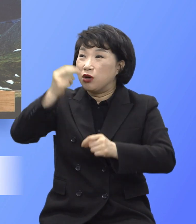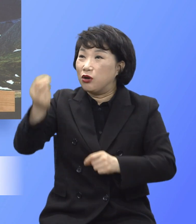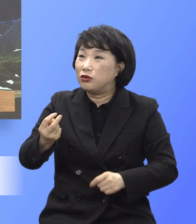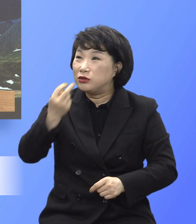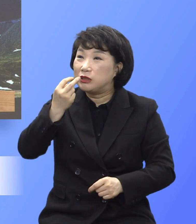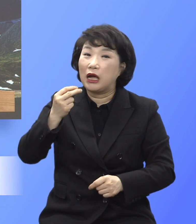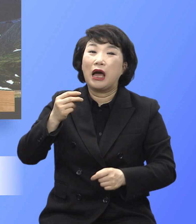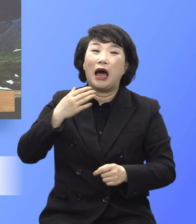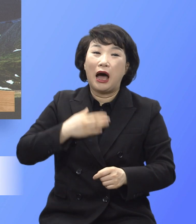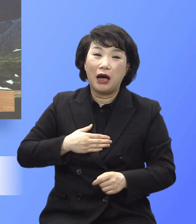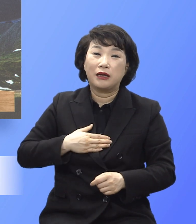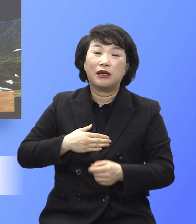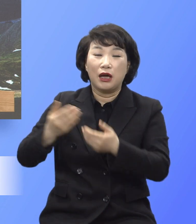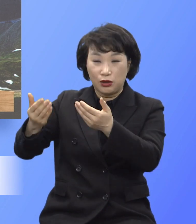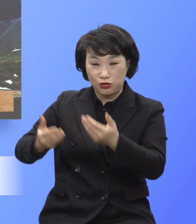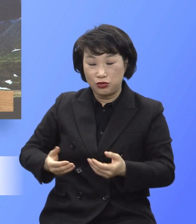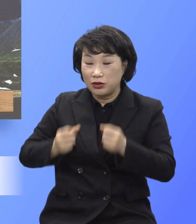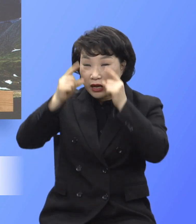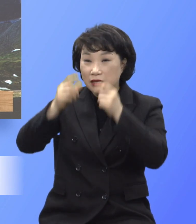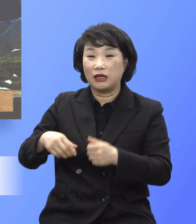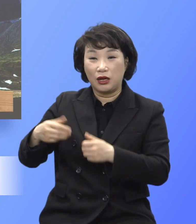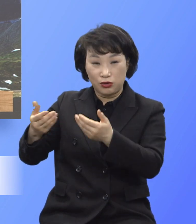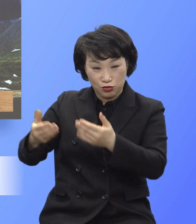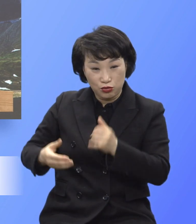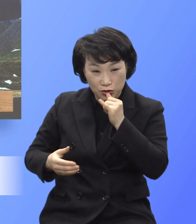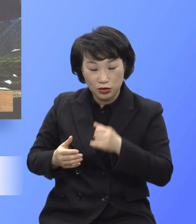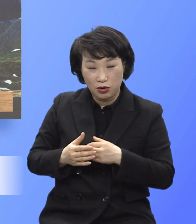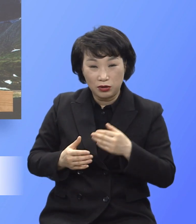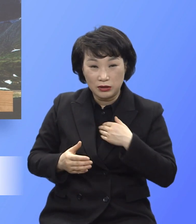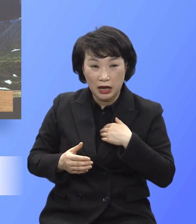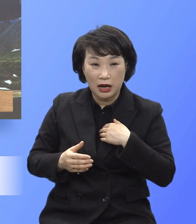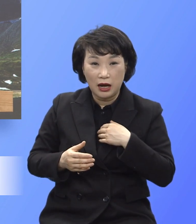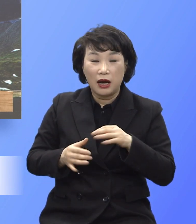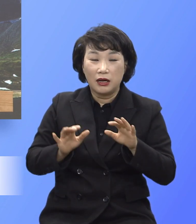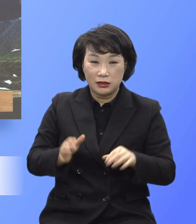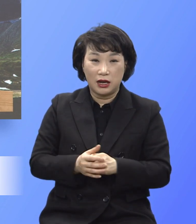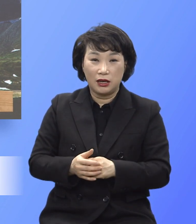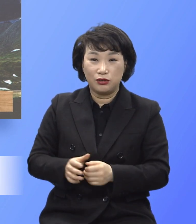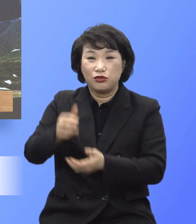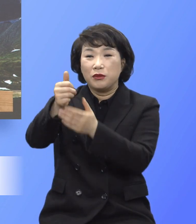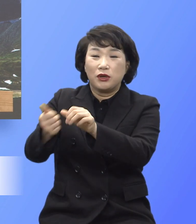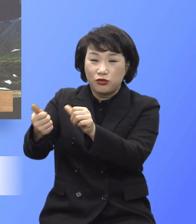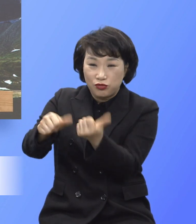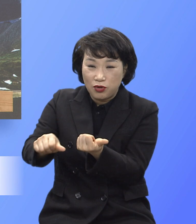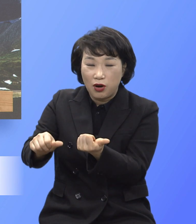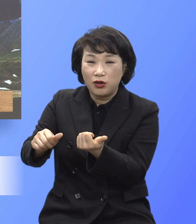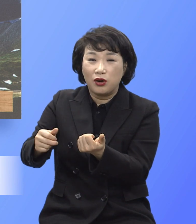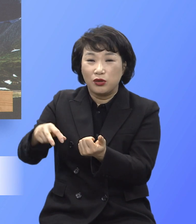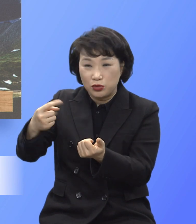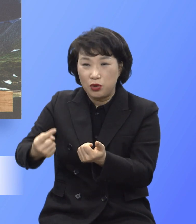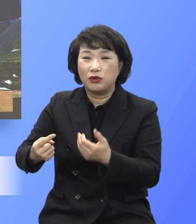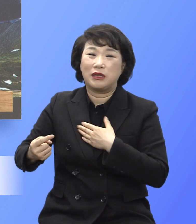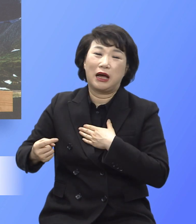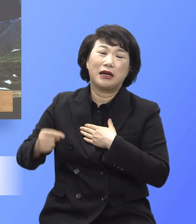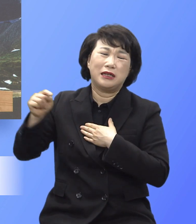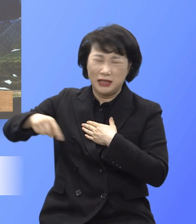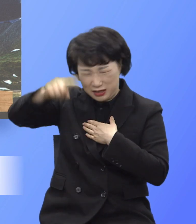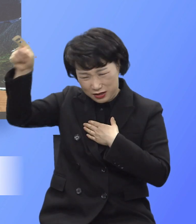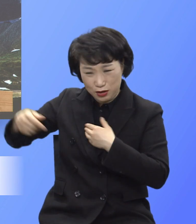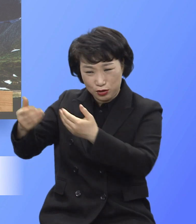영생을 알게 하고 깨닫게 해서 죽어서라도 주시기 위해서 나를 사랑하신